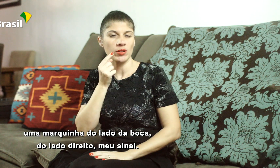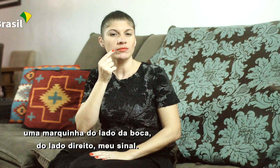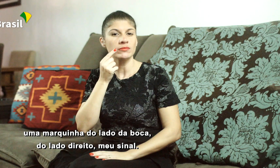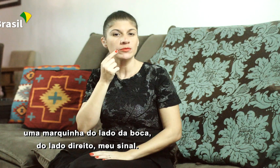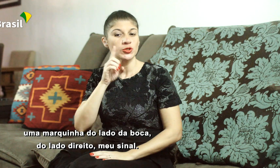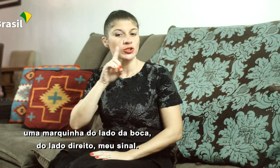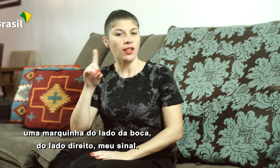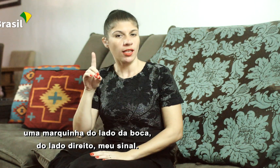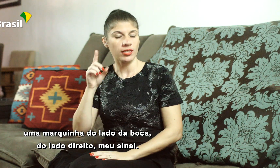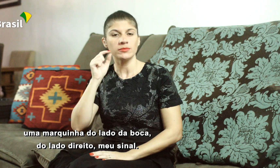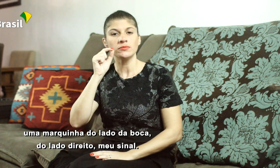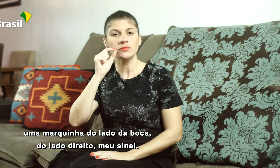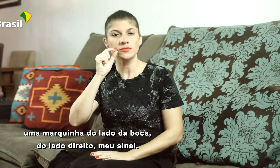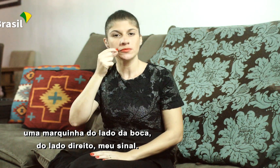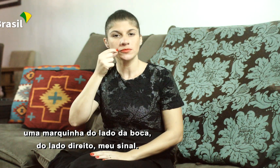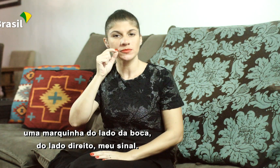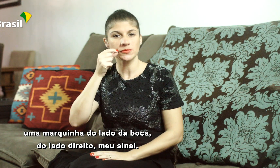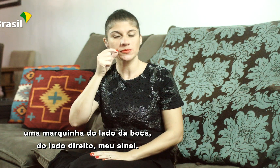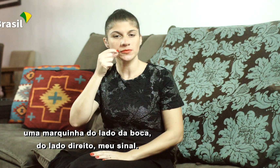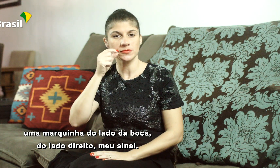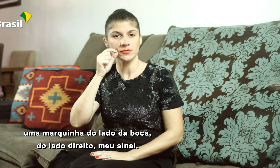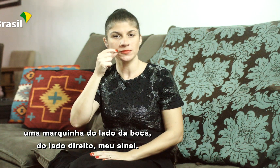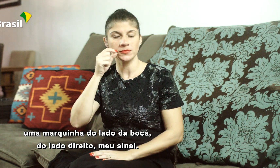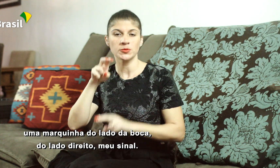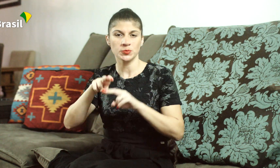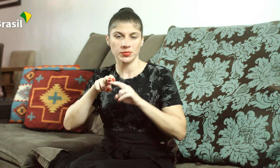boca. Do lado direito, meu sinal.